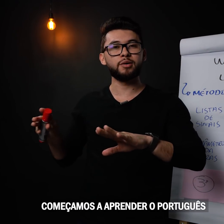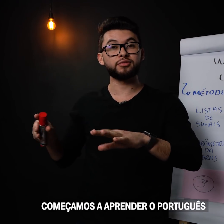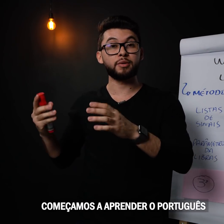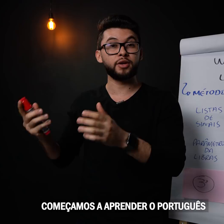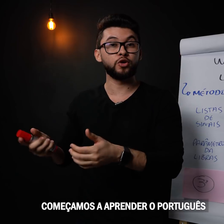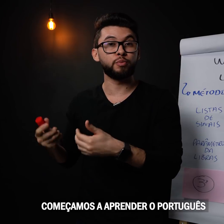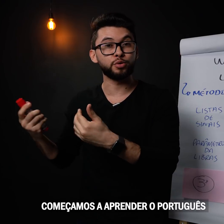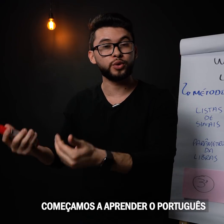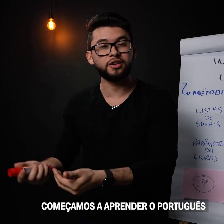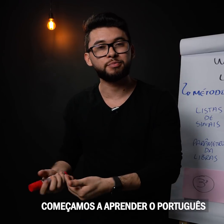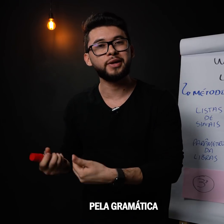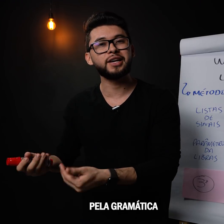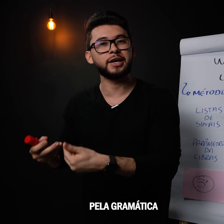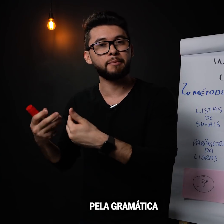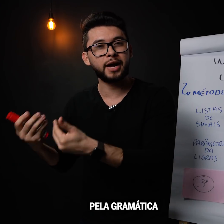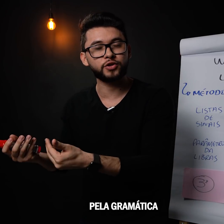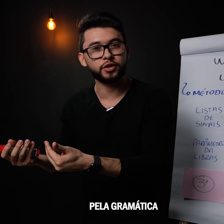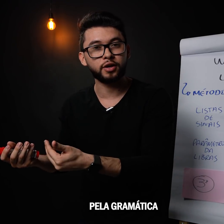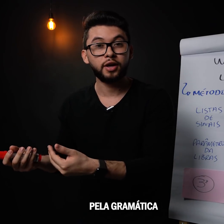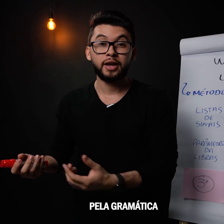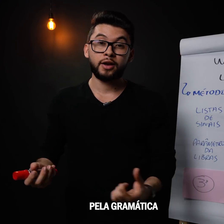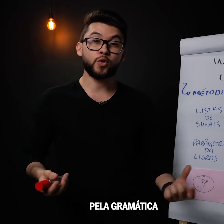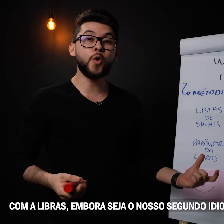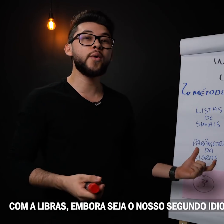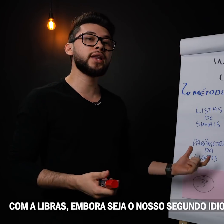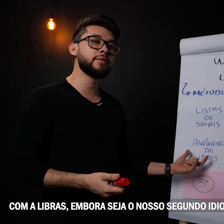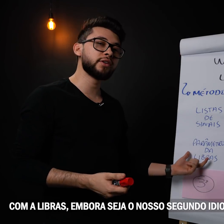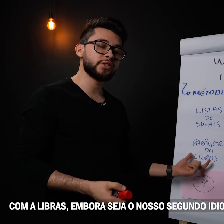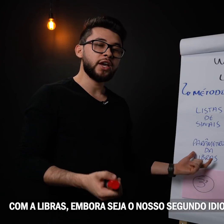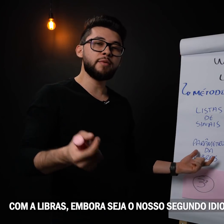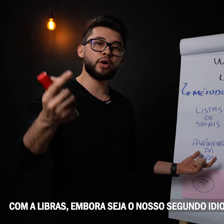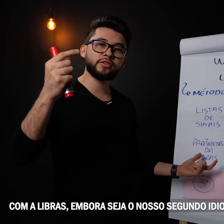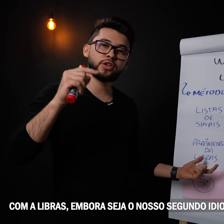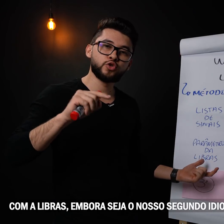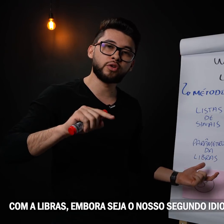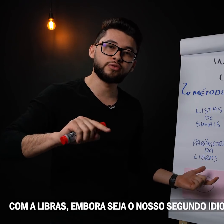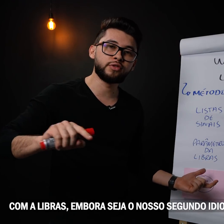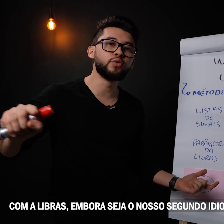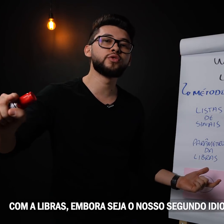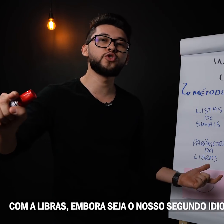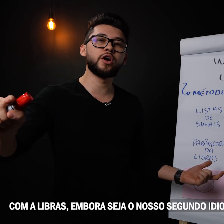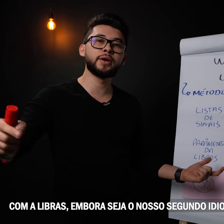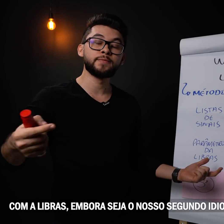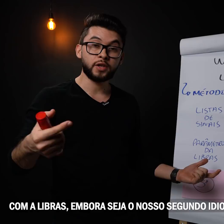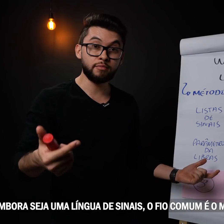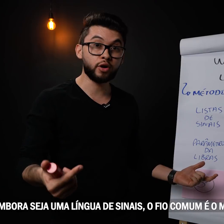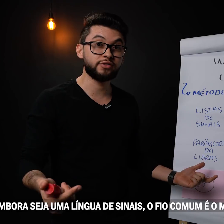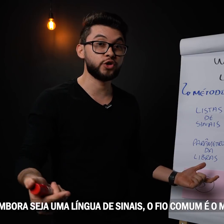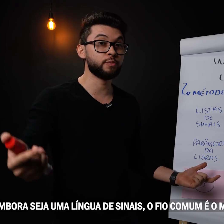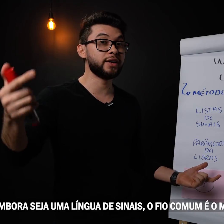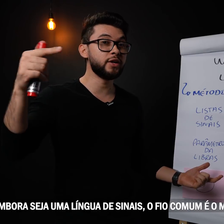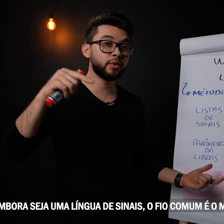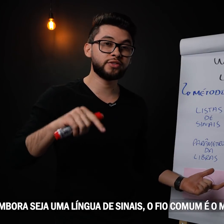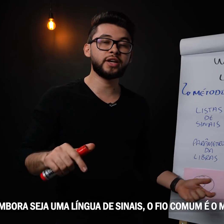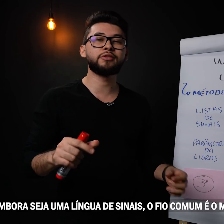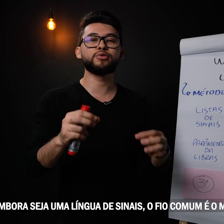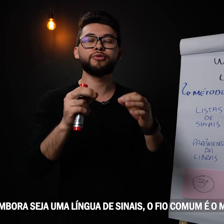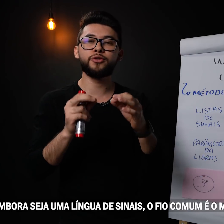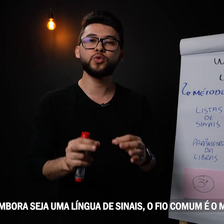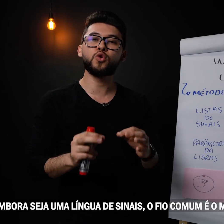começamos a aprender o português pela gramática, com a Libras, embora seja o nosso segundo idioma, embora seja uma língua de sinais, o fio